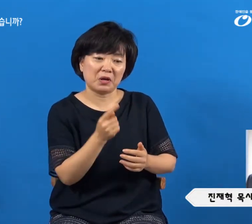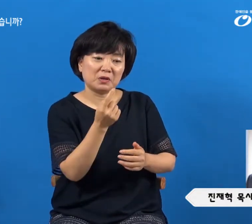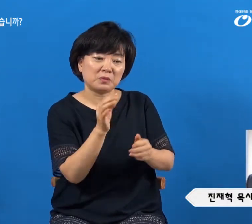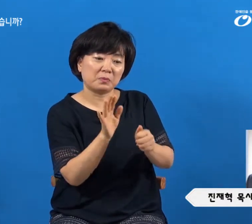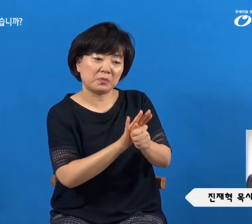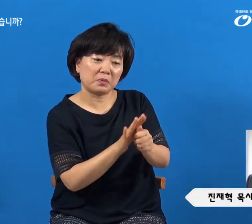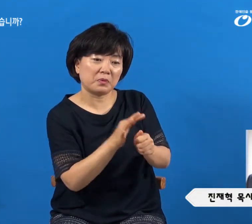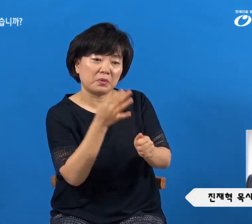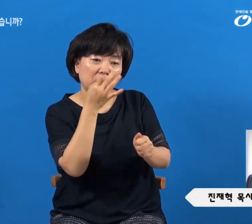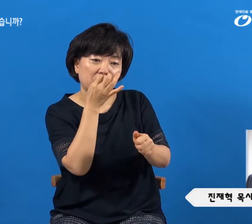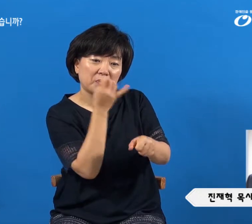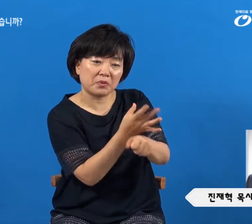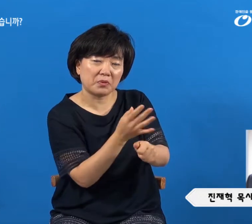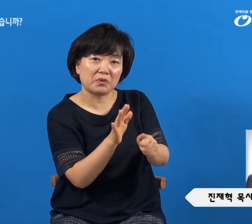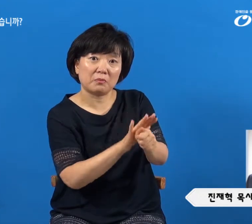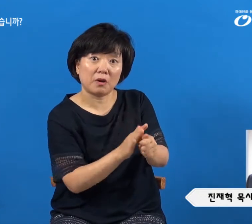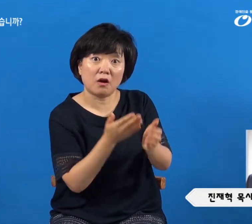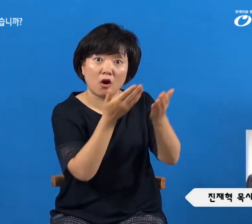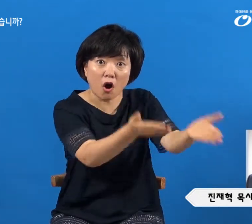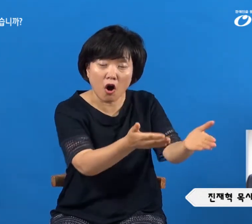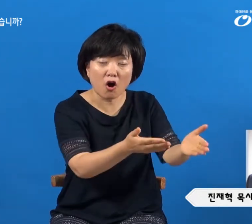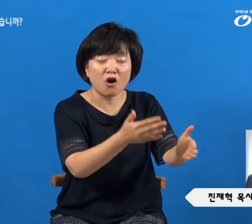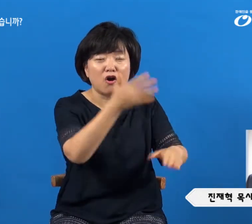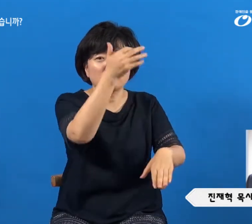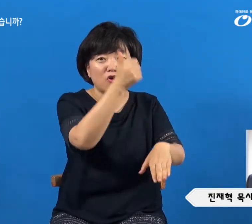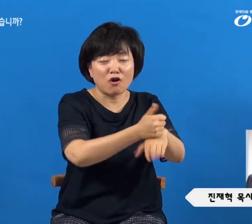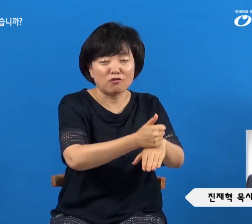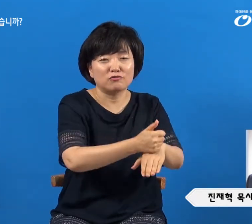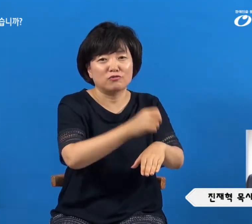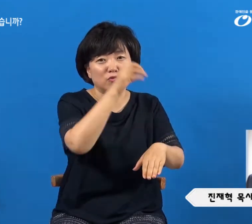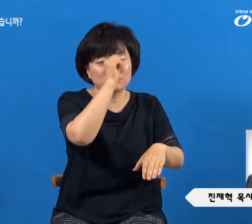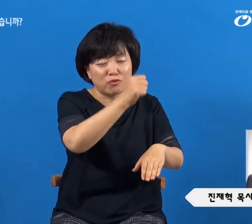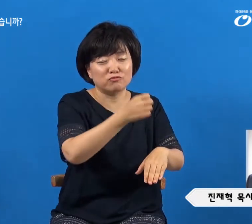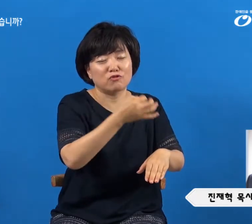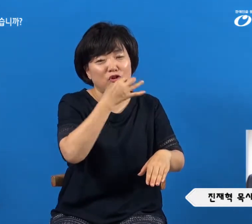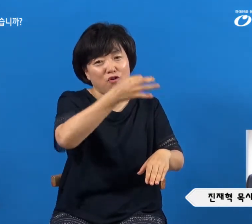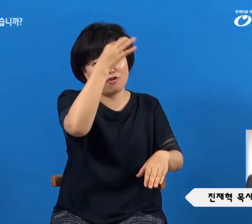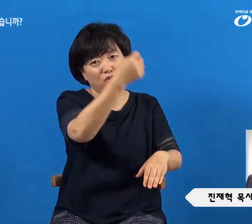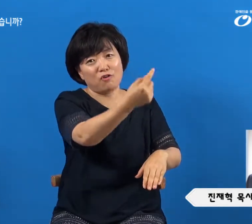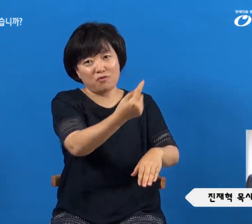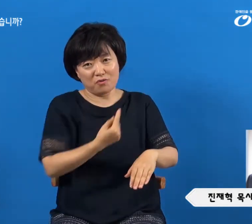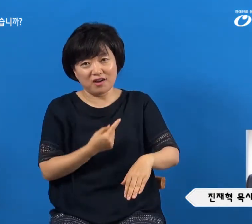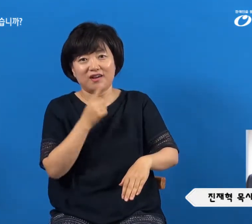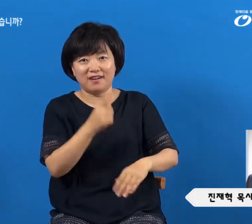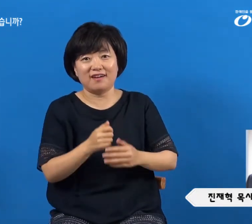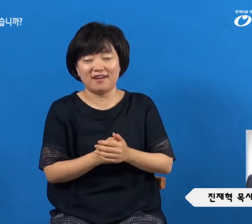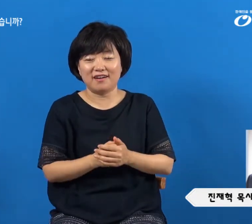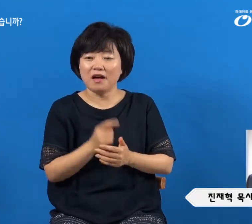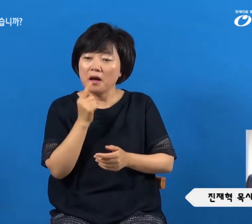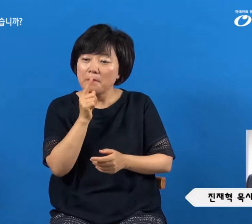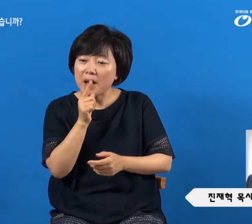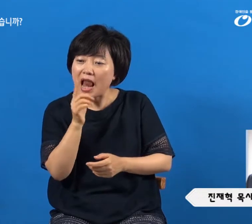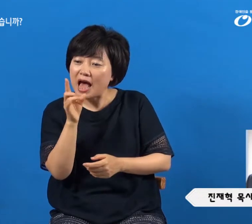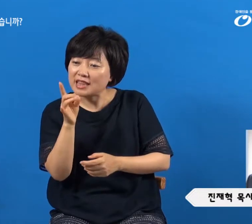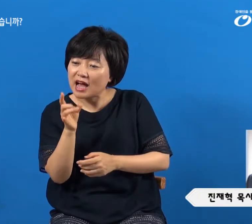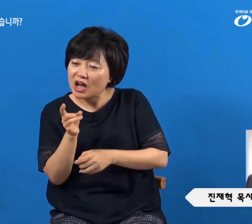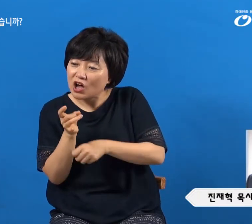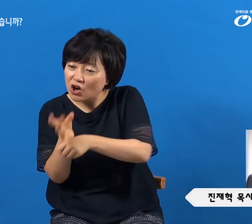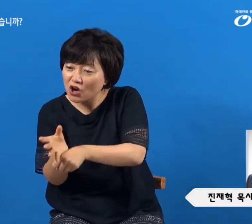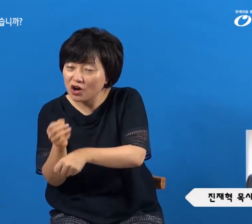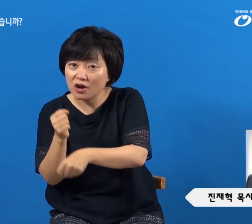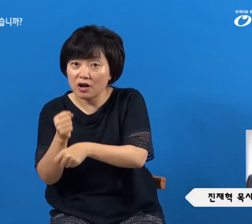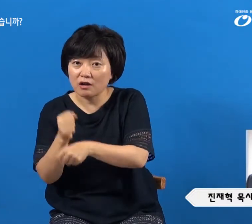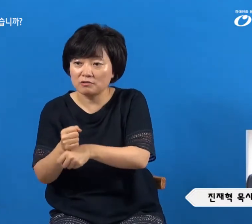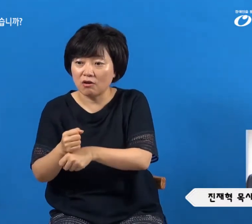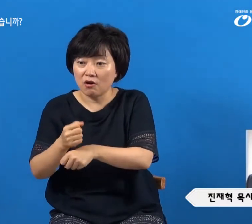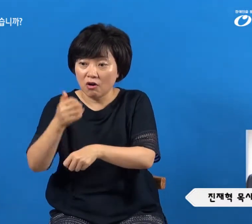결정된다라는 것입니다. 말 한마디로 인생이 바뀌기도 합니다. 말 한마디가 우리를 절망 가운데 빠뜨릴